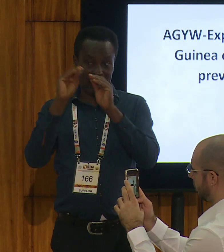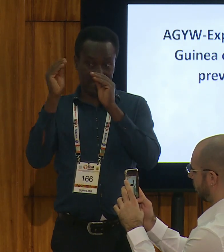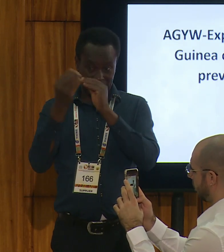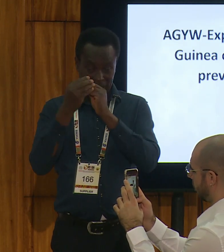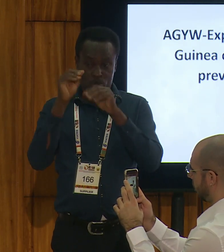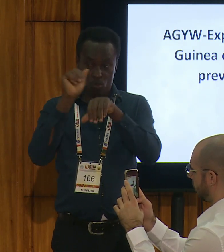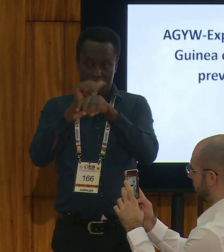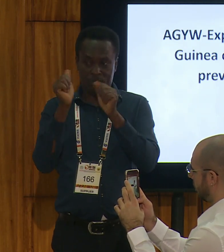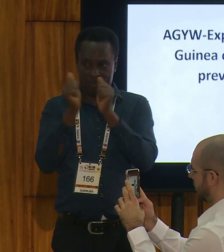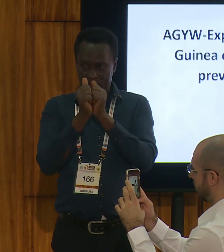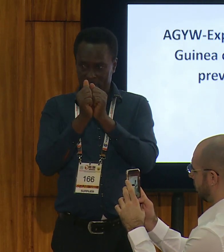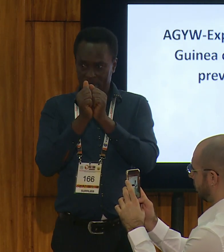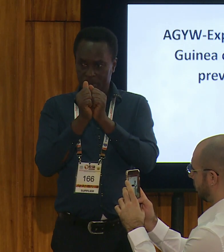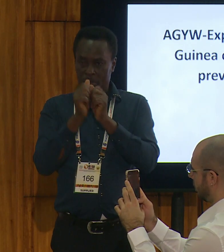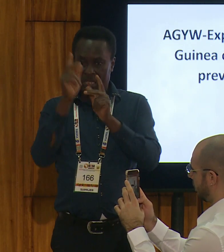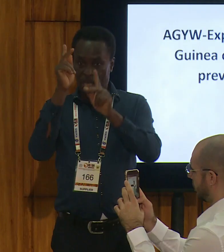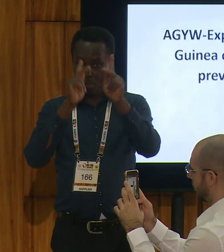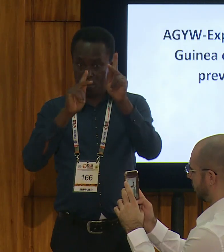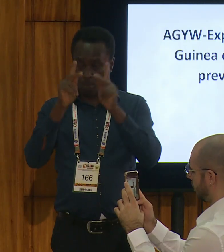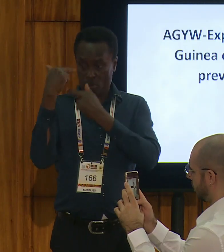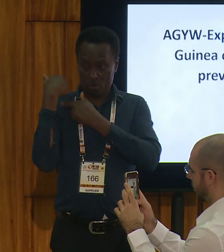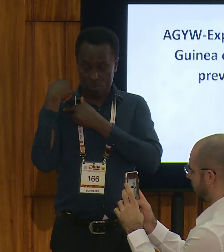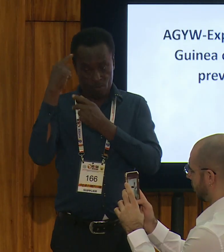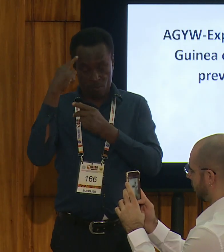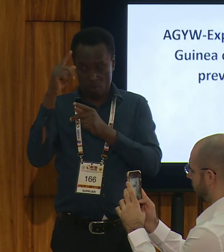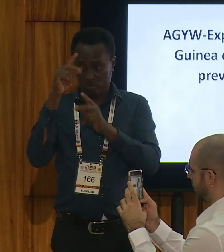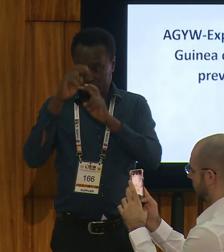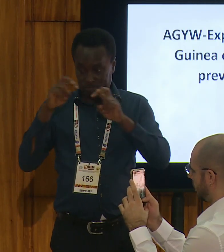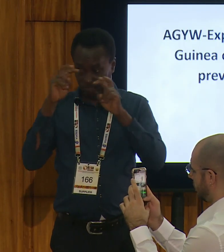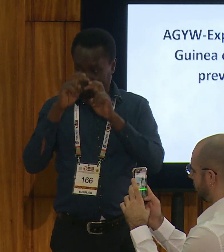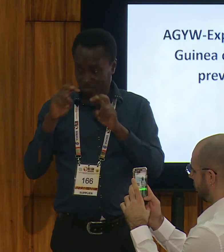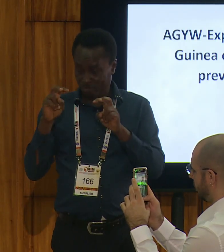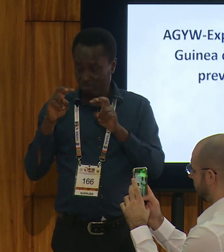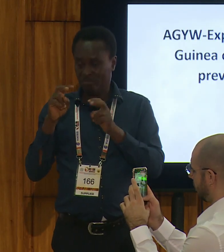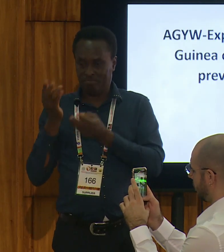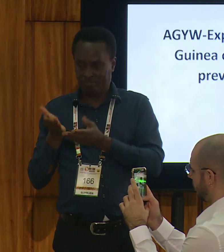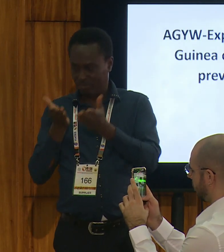la documentation des services de santé équitables et de la qualité de soins.